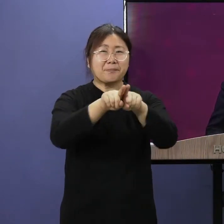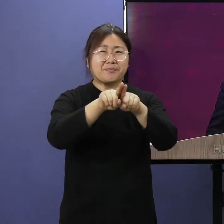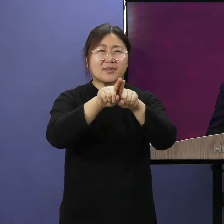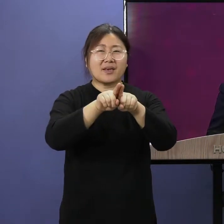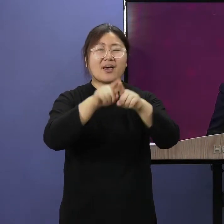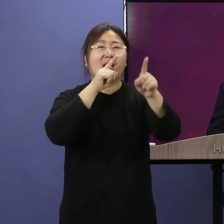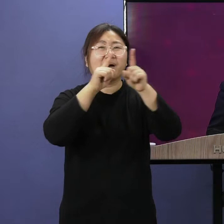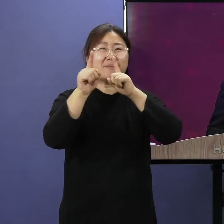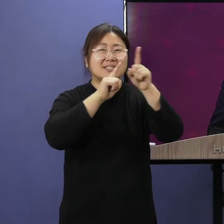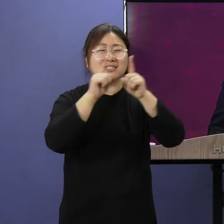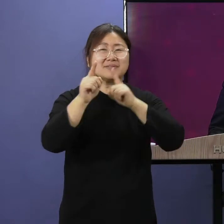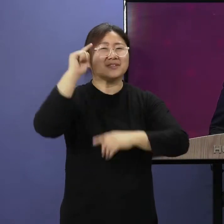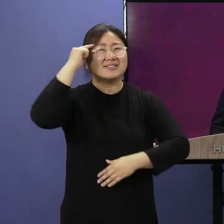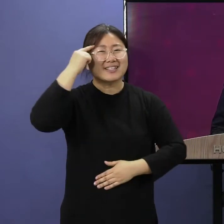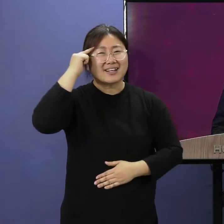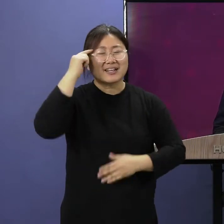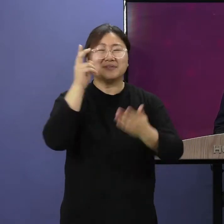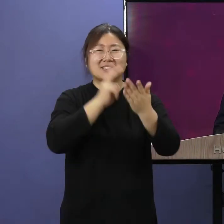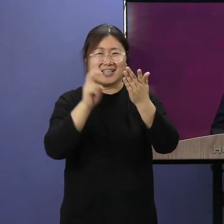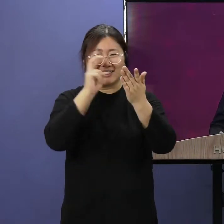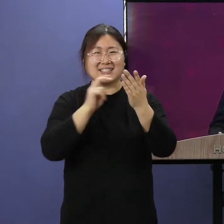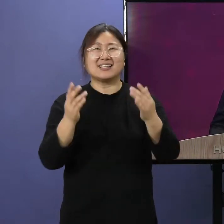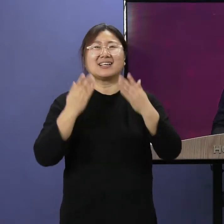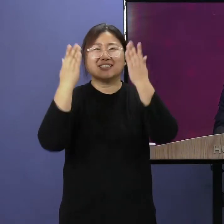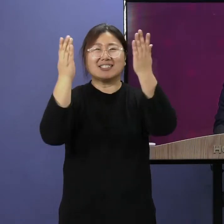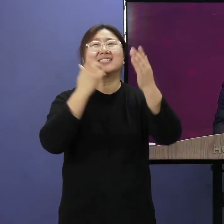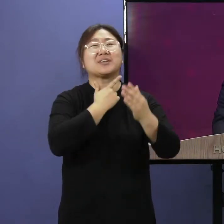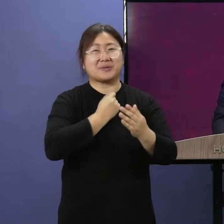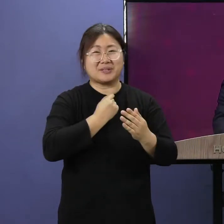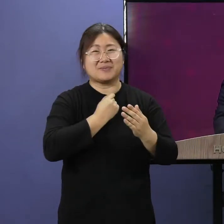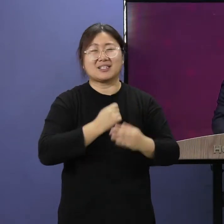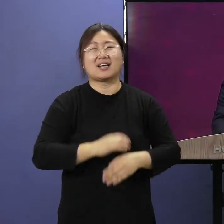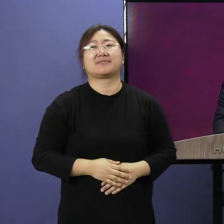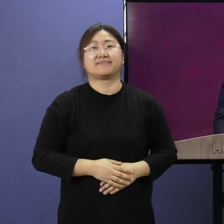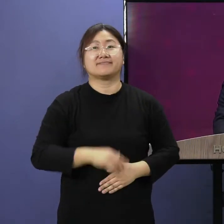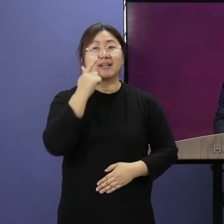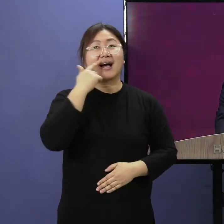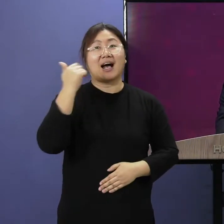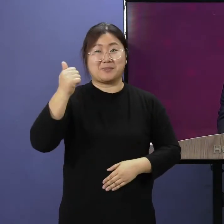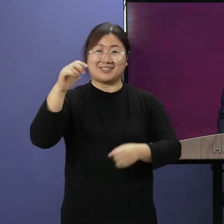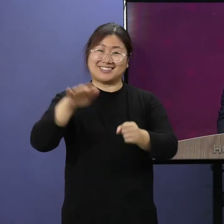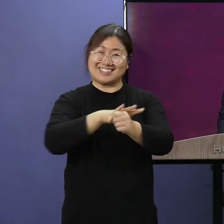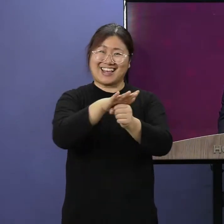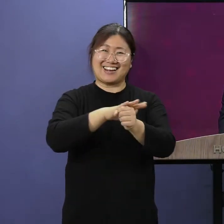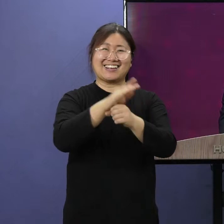함께 찬양했으면 좋겠습니다. 아버지 사랑 내가 노래해.